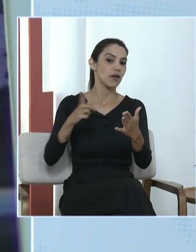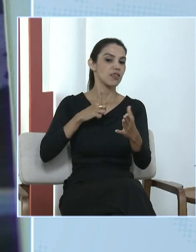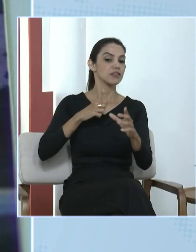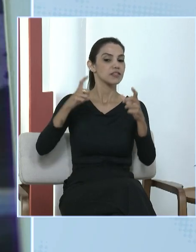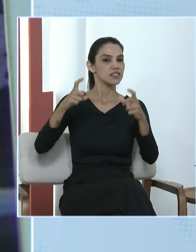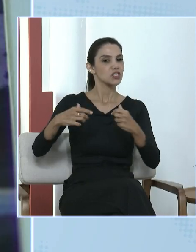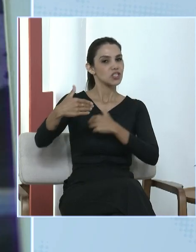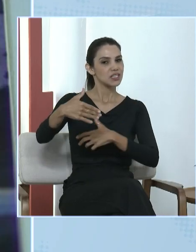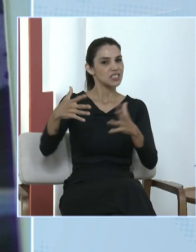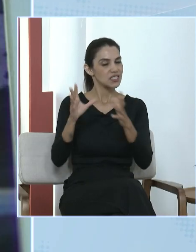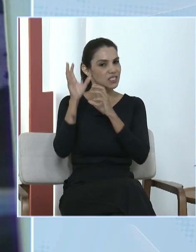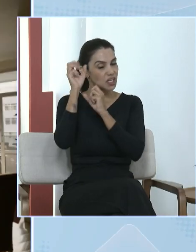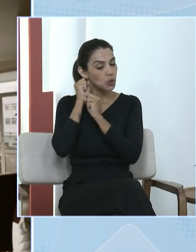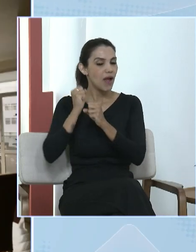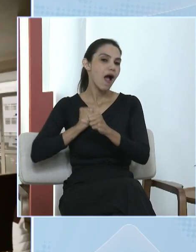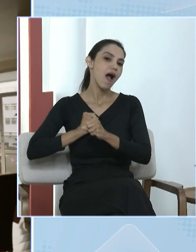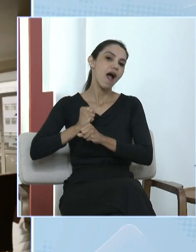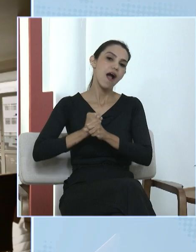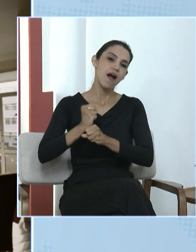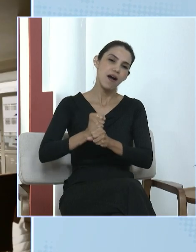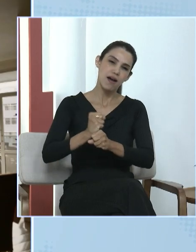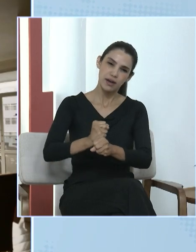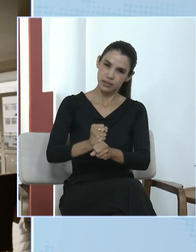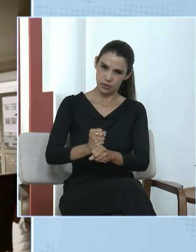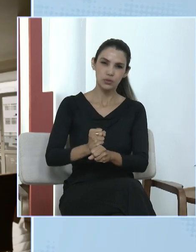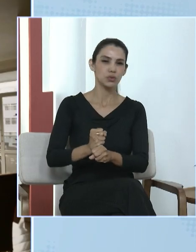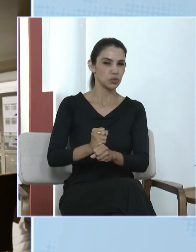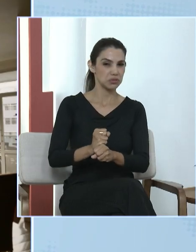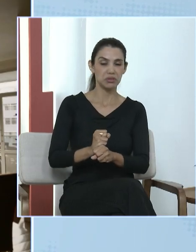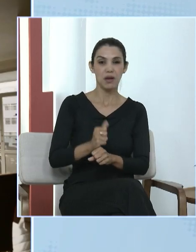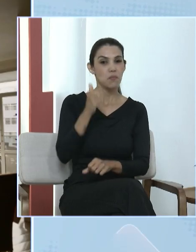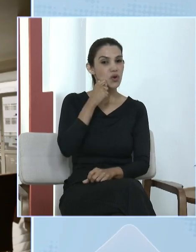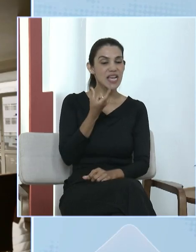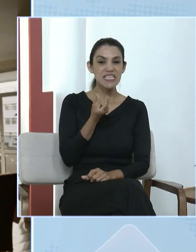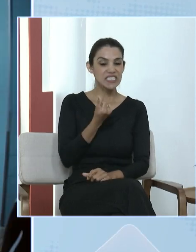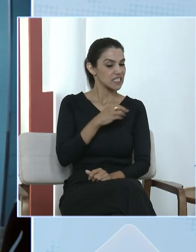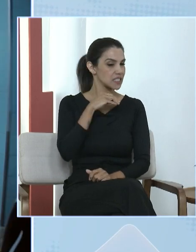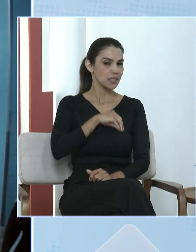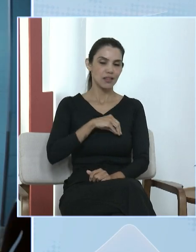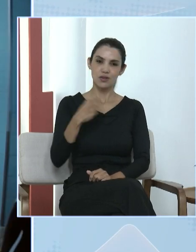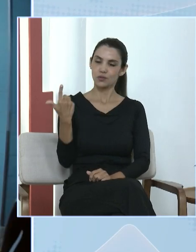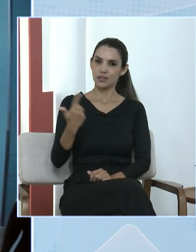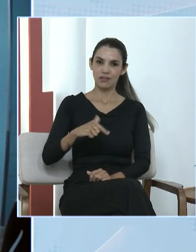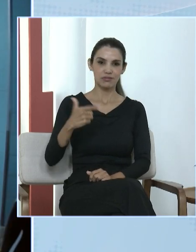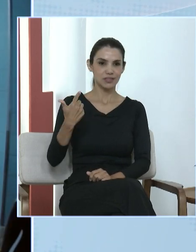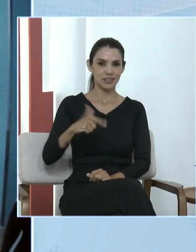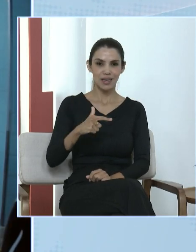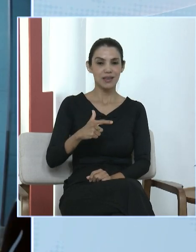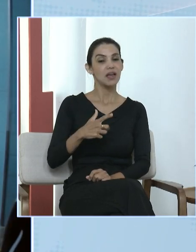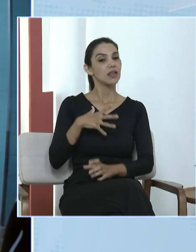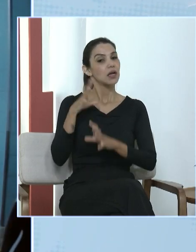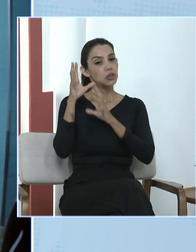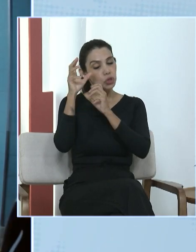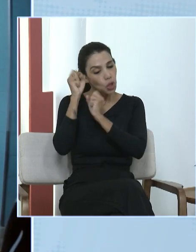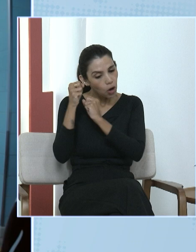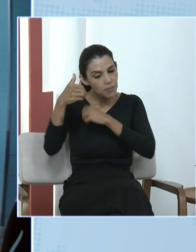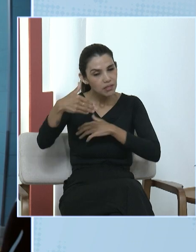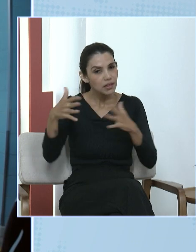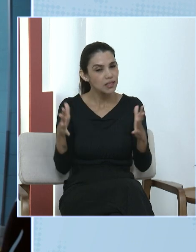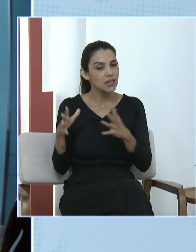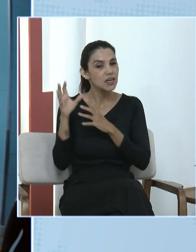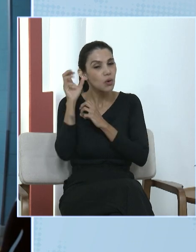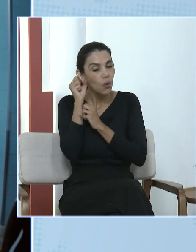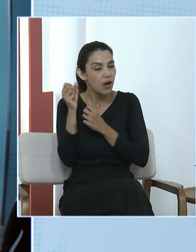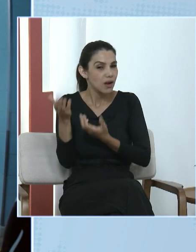esse lugar na família durante anos, isso não é questionado, elas não recebem salário para isso, mas elas estão ali dormindo naquele cantinho delas,